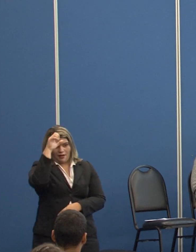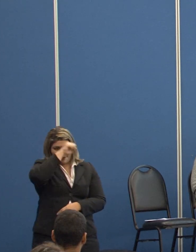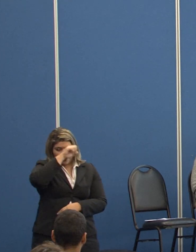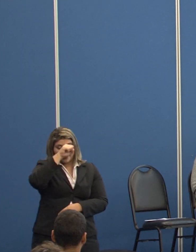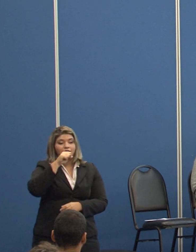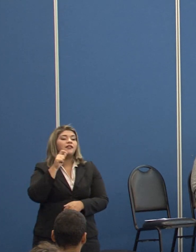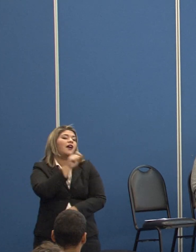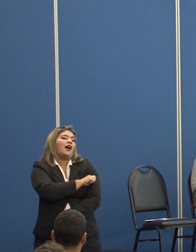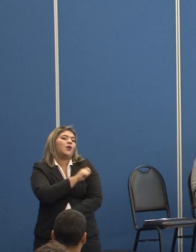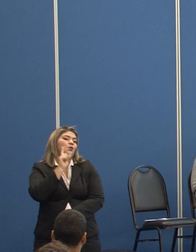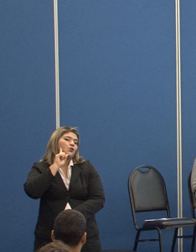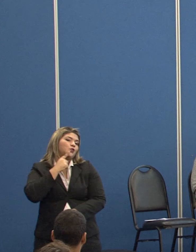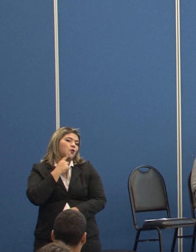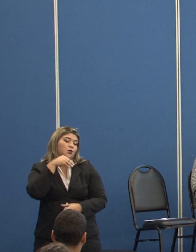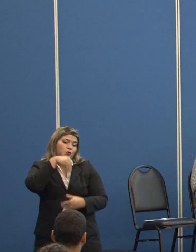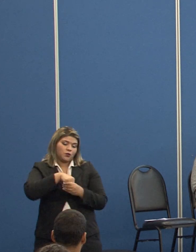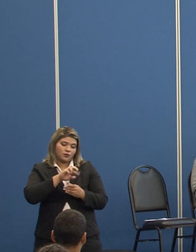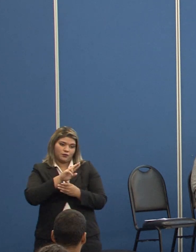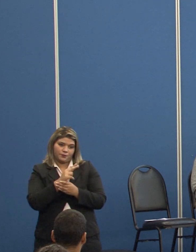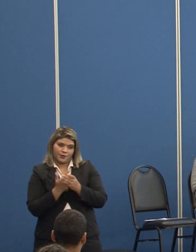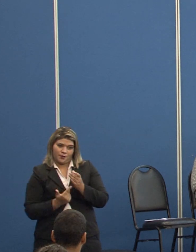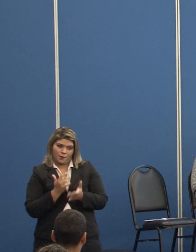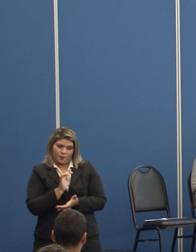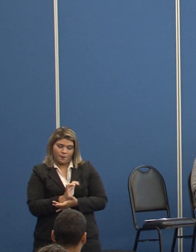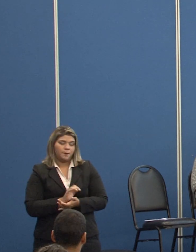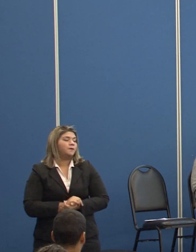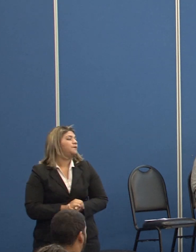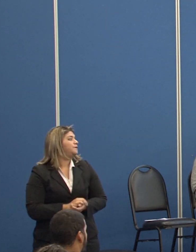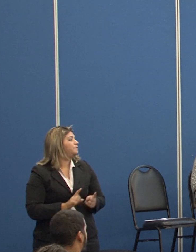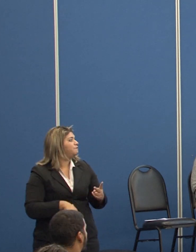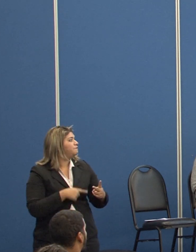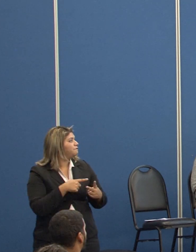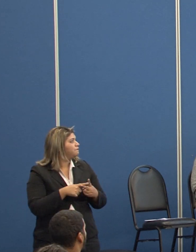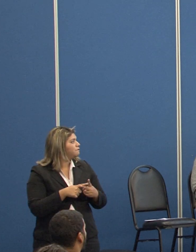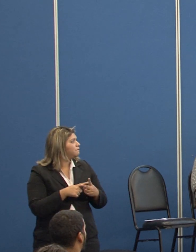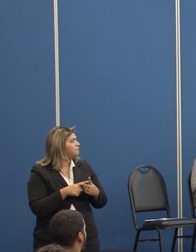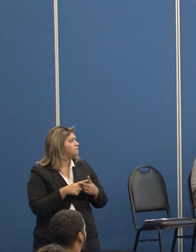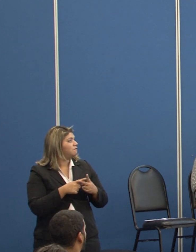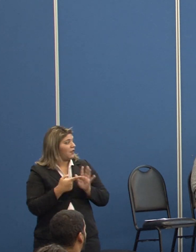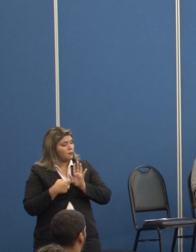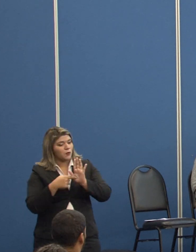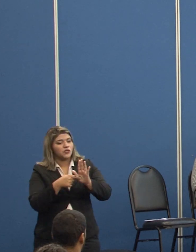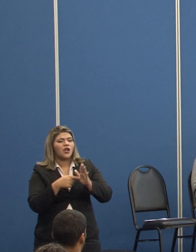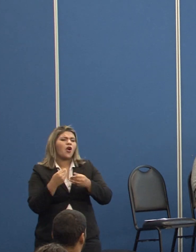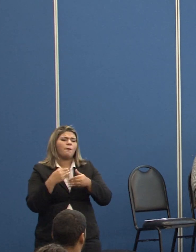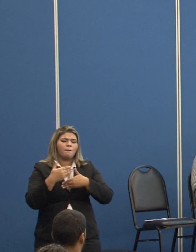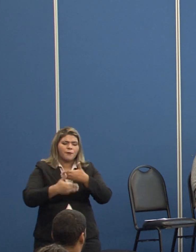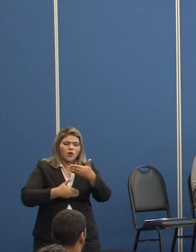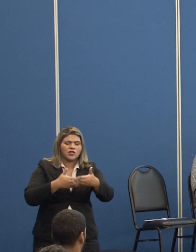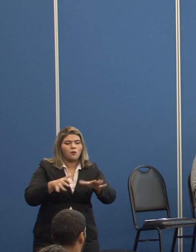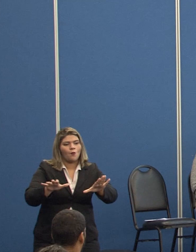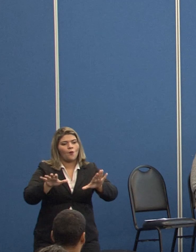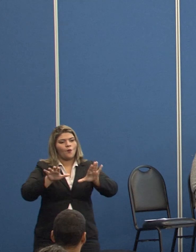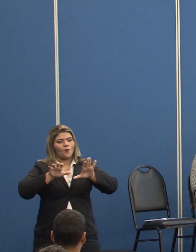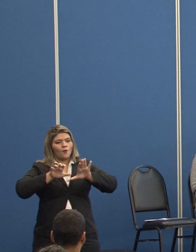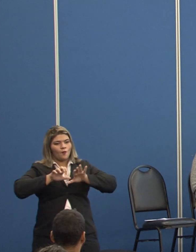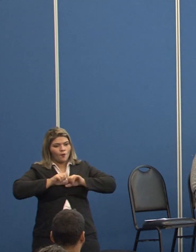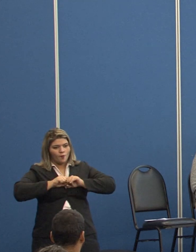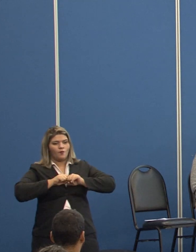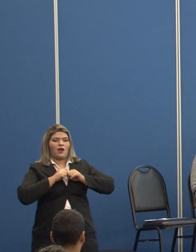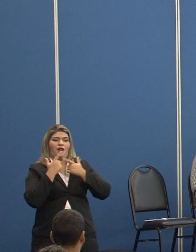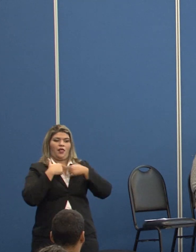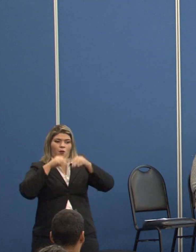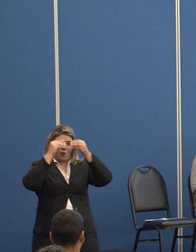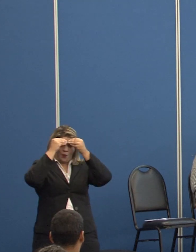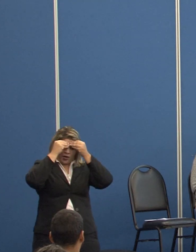bilíngue, no caso a Flaviane, apresentar o processo de aquisição de aprendizagem, Libras e LP, através de